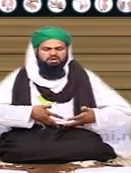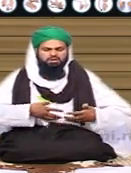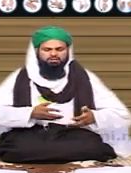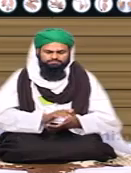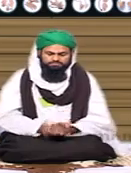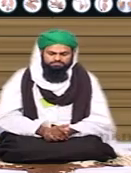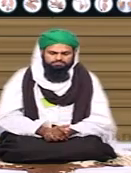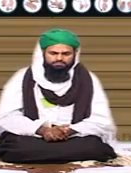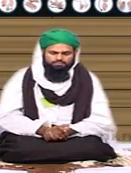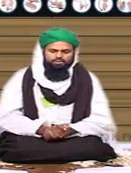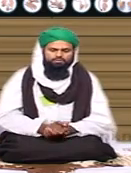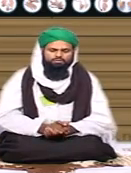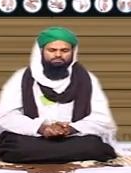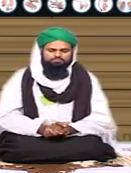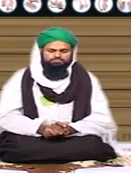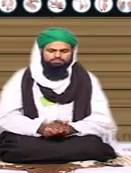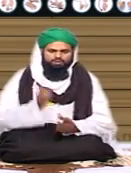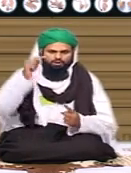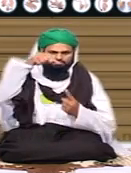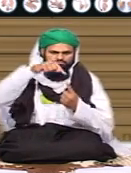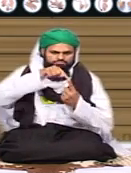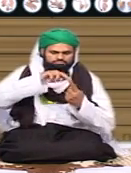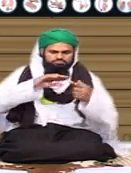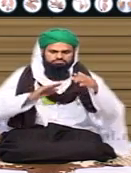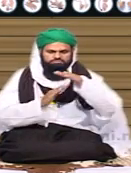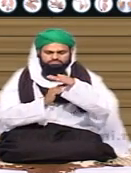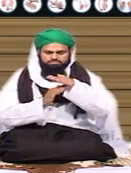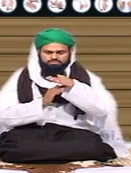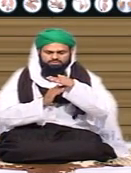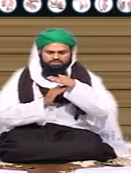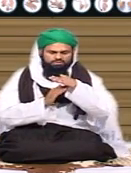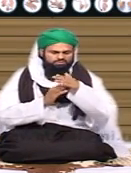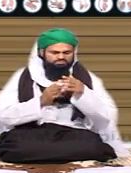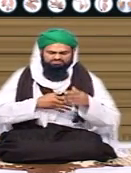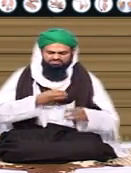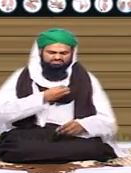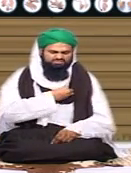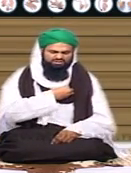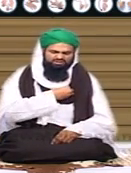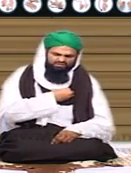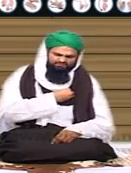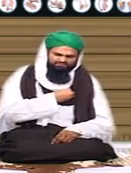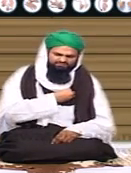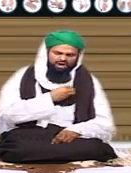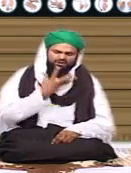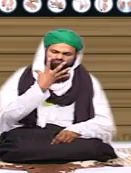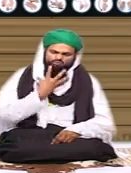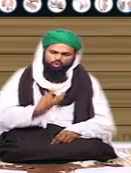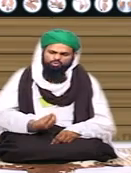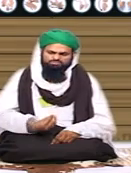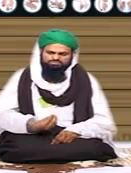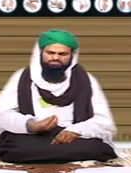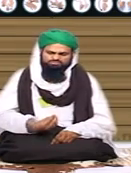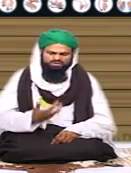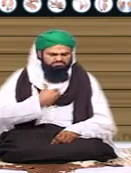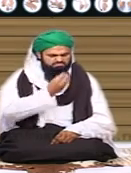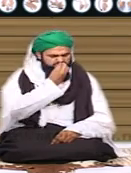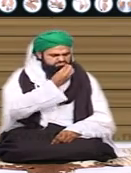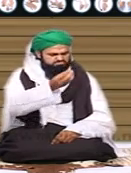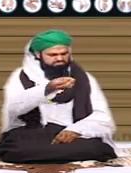میں اڑنا شروع ہوا کہ وہ موٹا ہے. تو حضرت ابراہیم بن ادم رحمۃ اللہ علیہ کو اس سے بہت صدمہ ہوا اور اپنے آپ